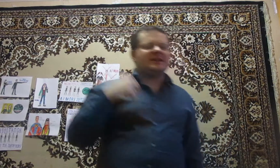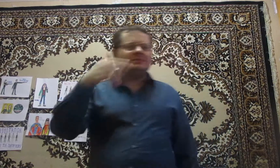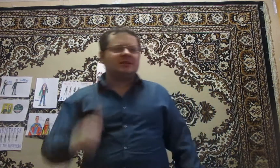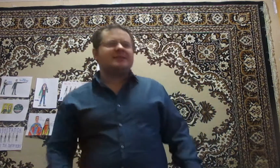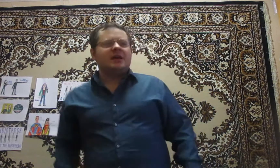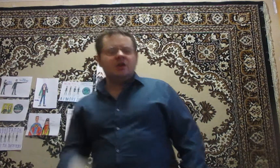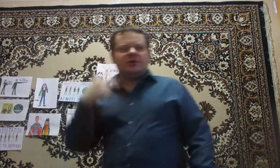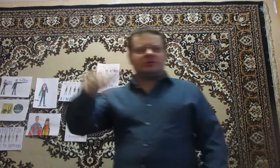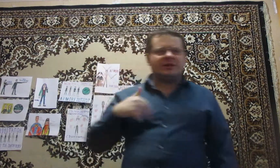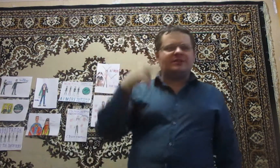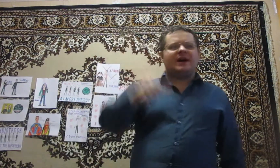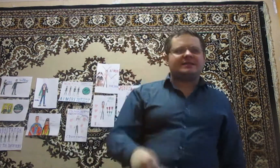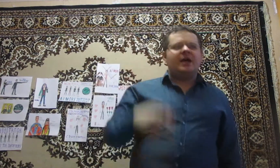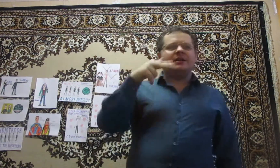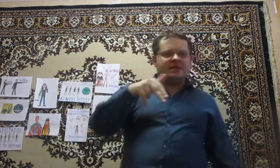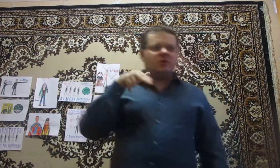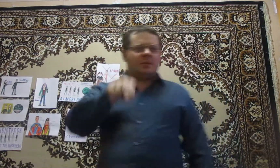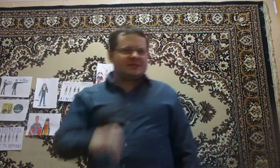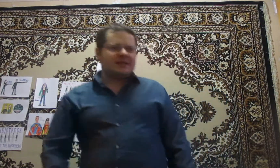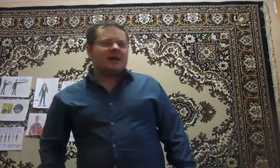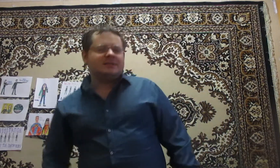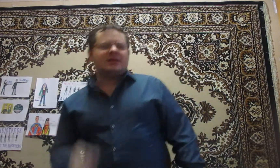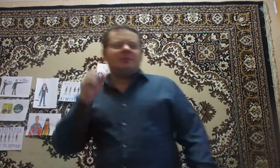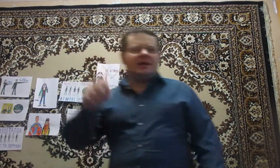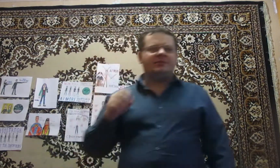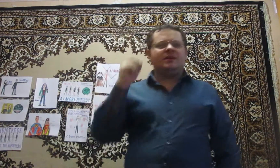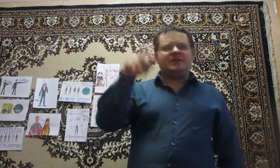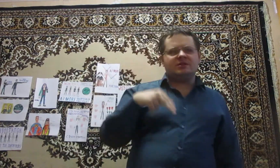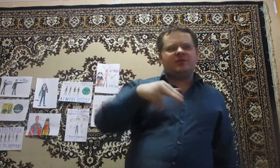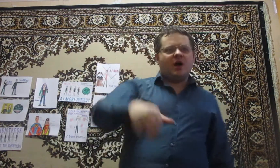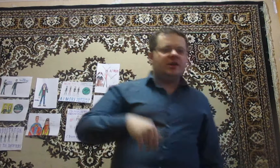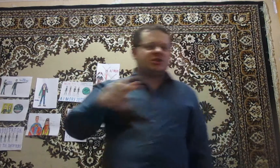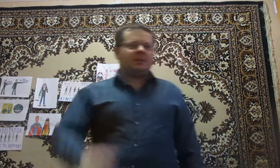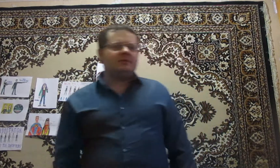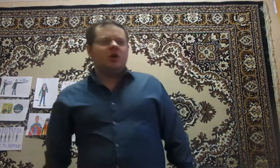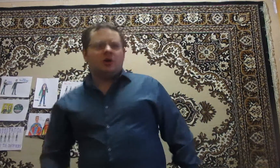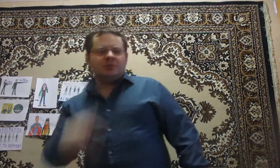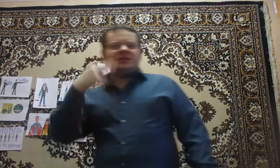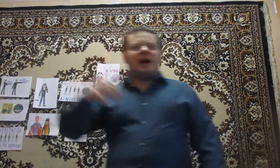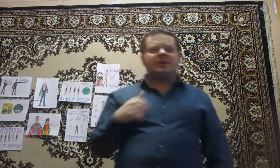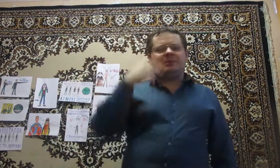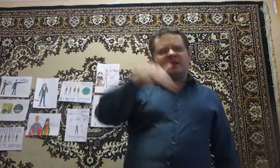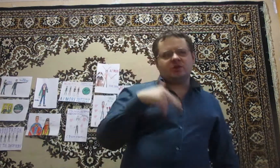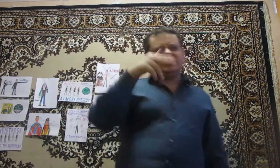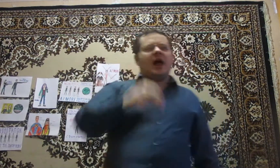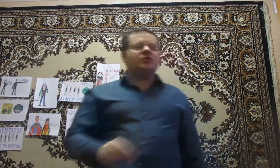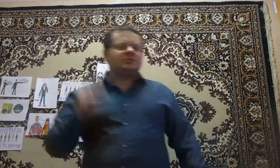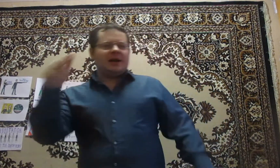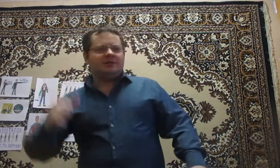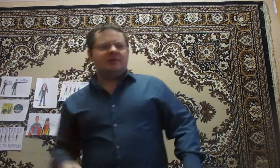не таться, и прежде куда деваться. Ведь мир опыт, закат, где там малины, и видим его, лишь наполнил. Он будет там наблюдать до утра, тот малиновый вечер,